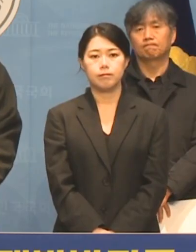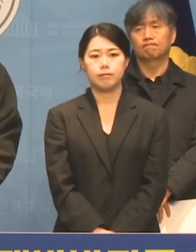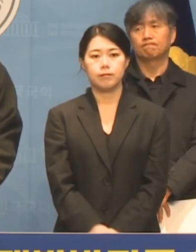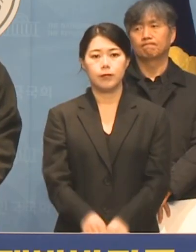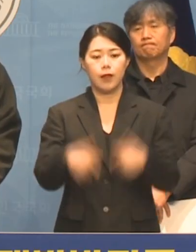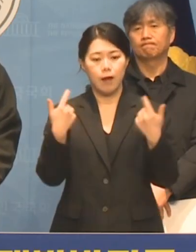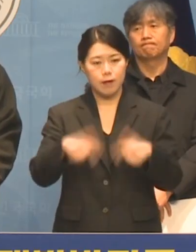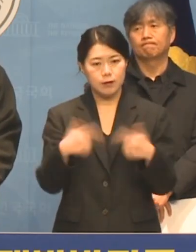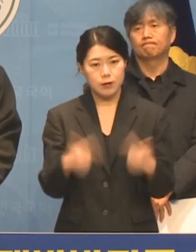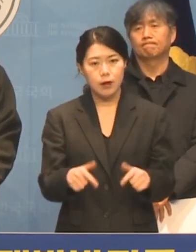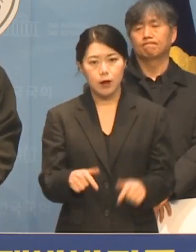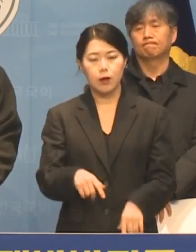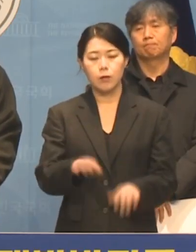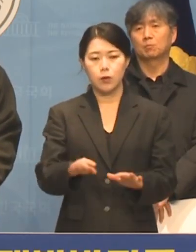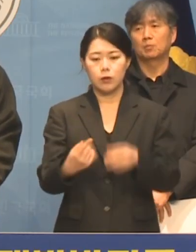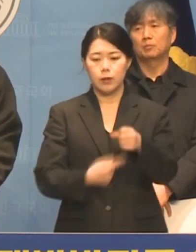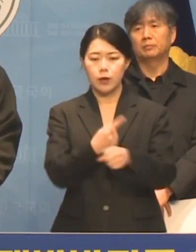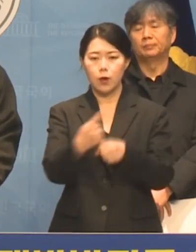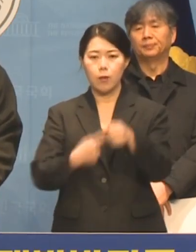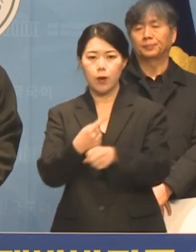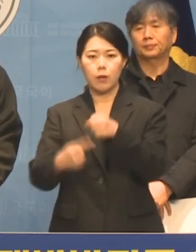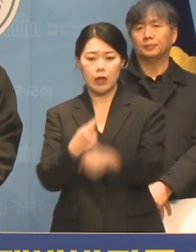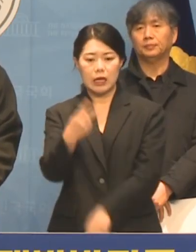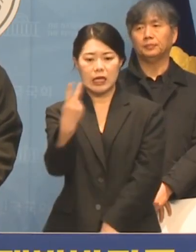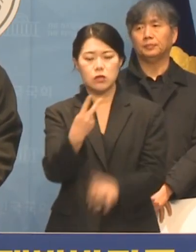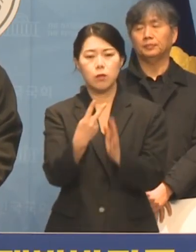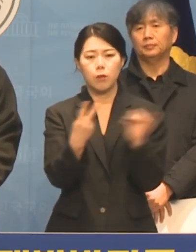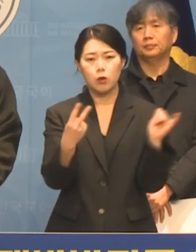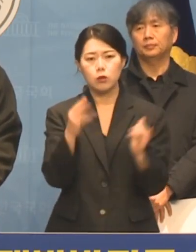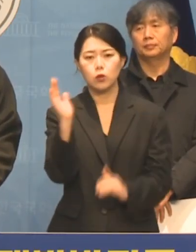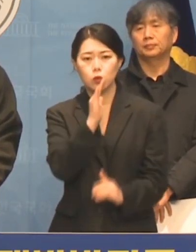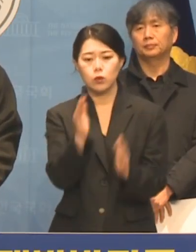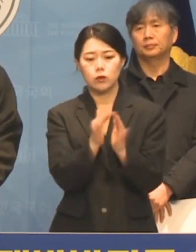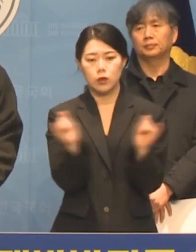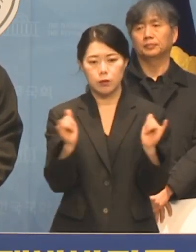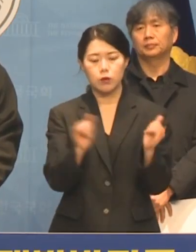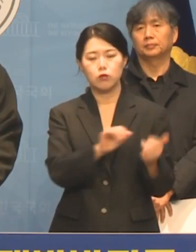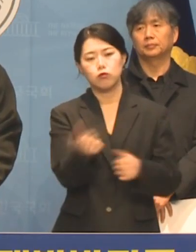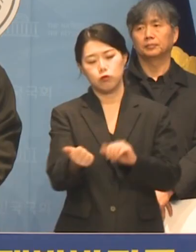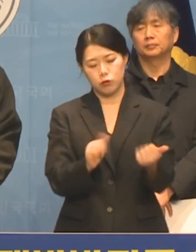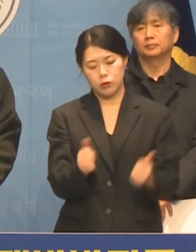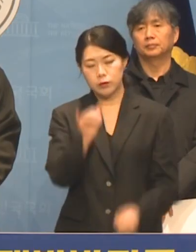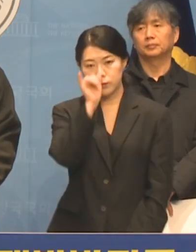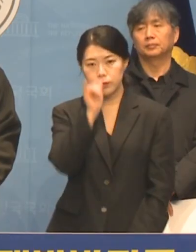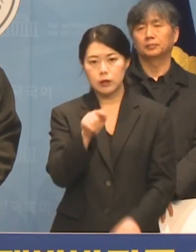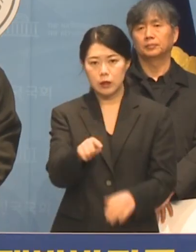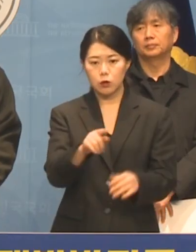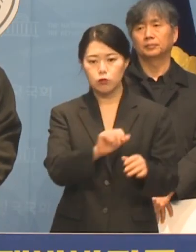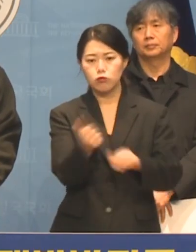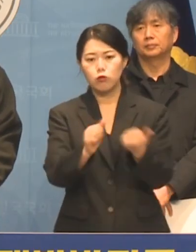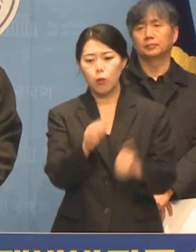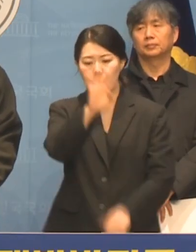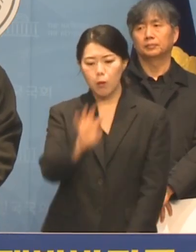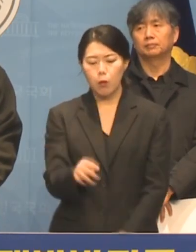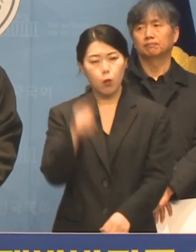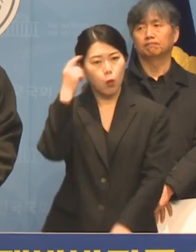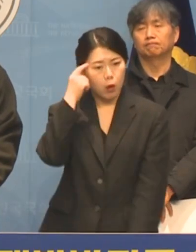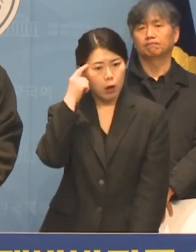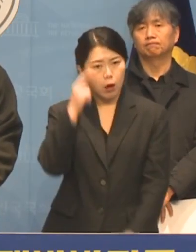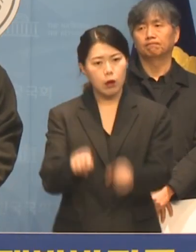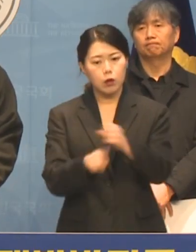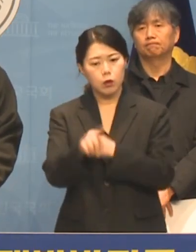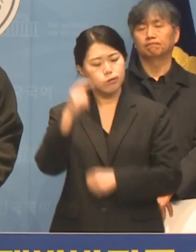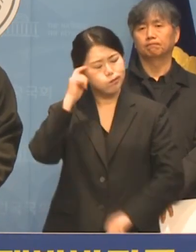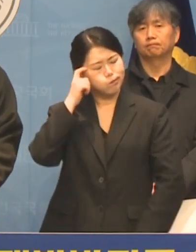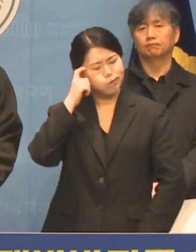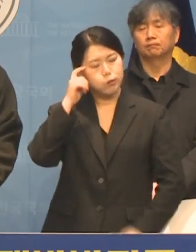매년 2,000명 가까운 노동자들이 산업재해로 사망하고 있습니다. 이런 일들이, 이런 죽음들이 왜 반복될까 그 이유를